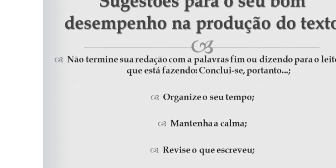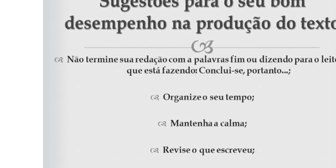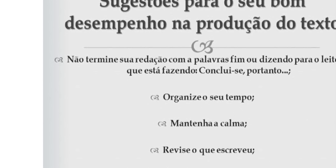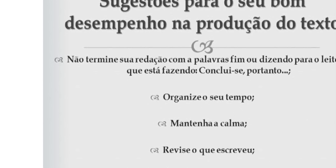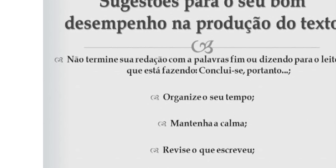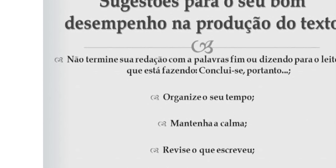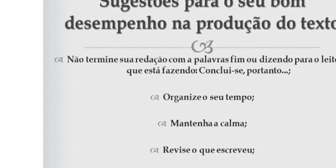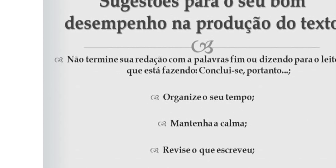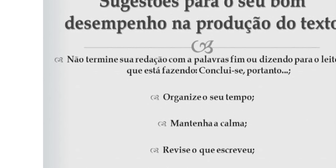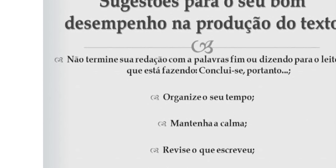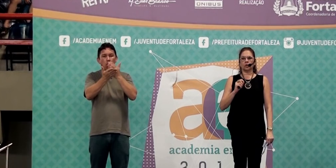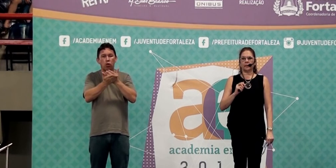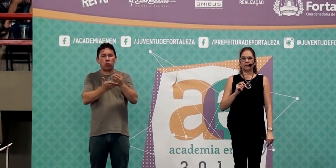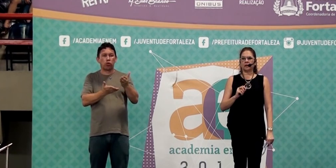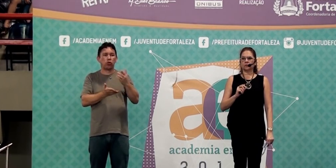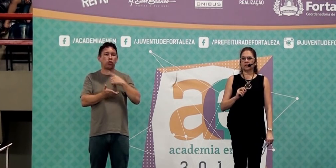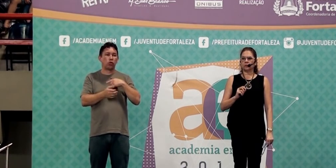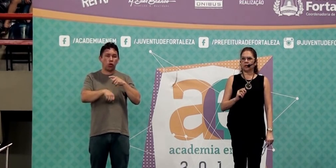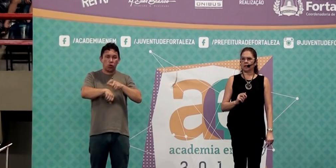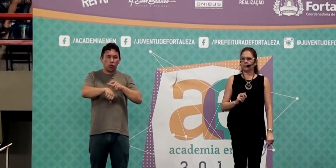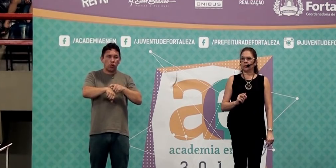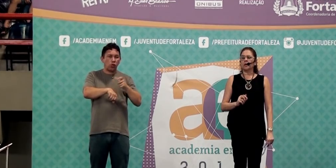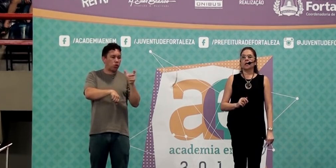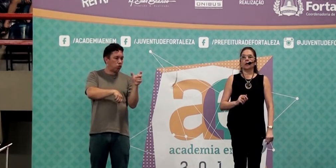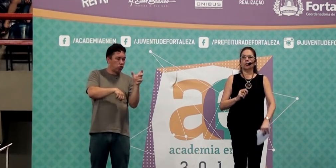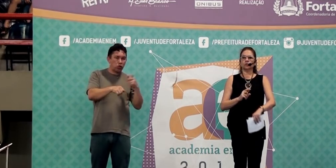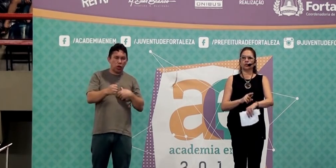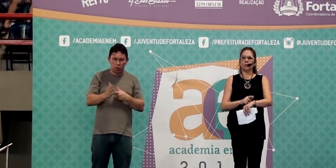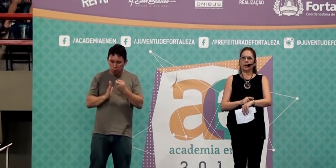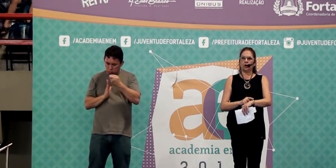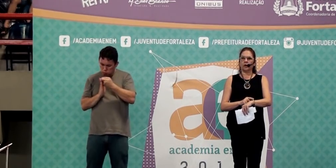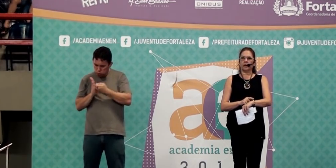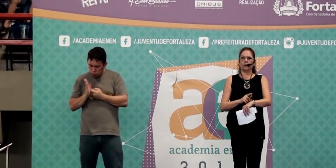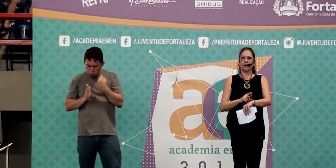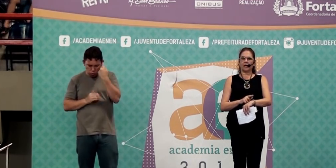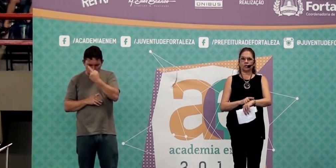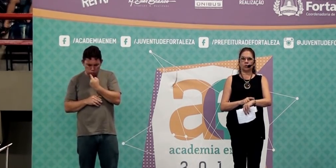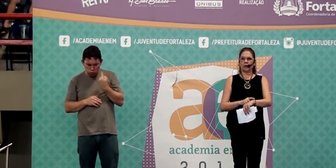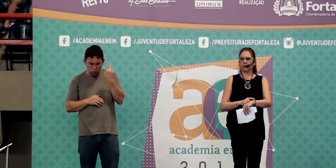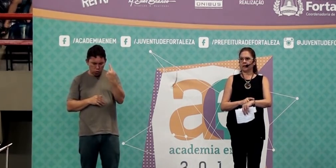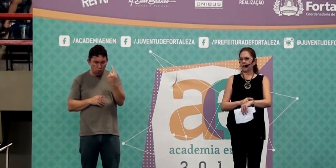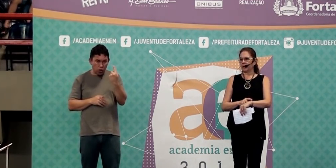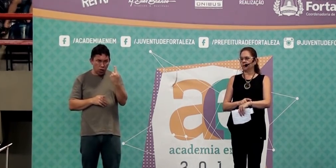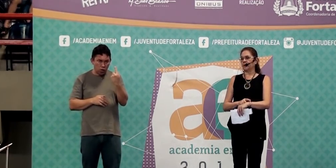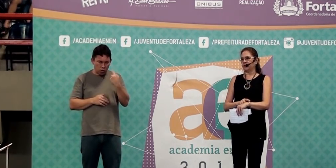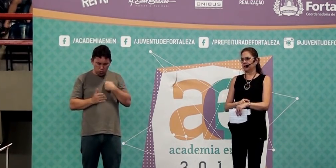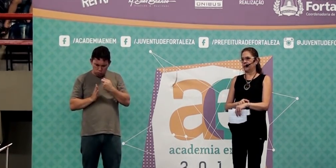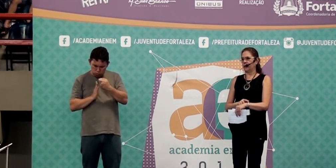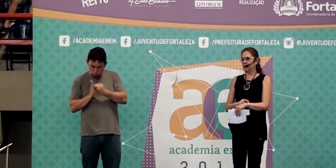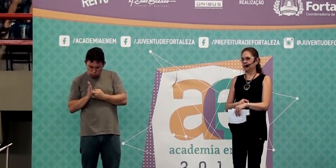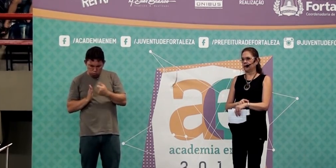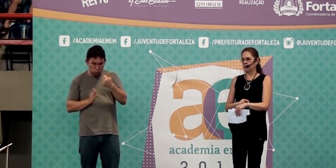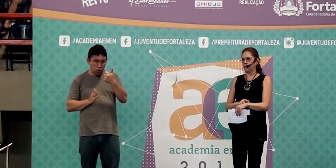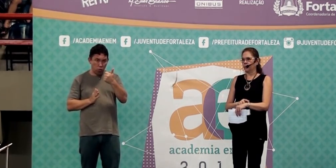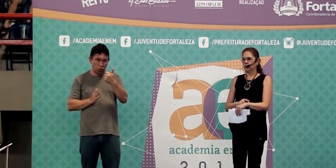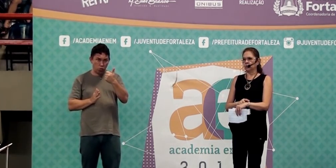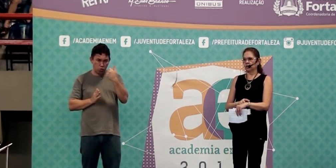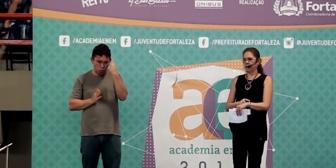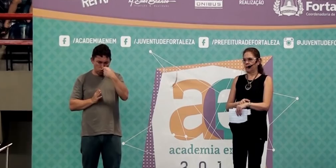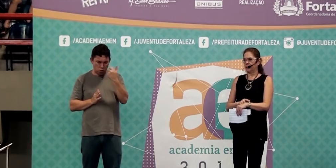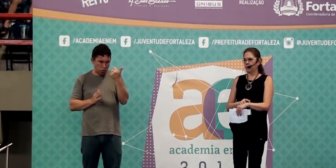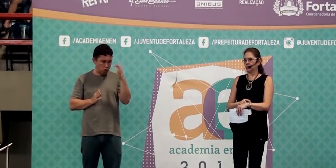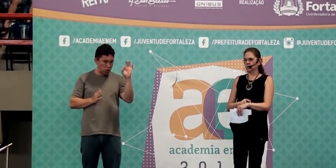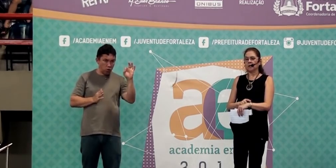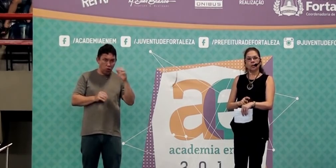agora, você já começa a cronometrar o seu tempo. Eu uso 1 hora, eu gasto 1h10 para fazer minha redação.